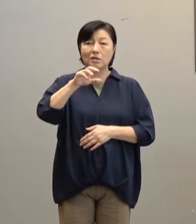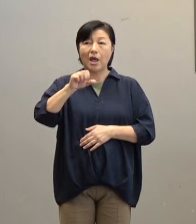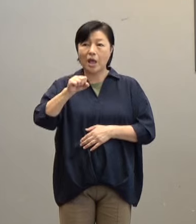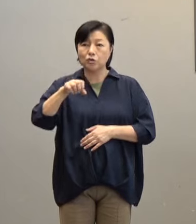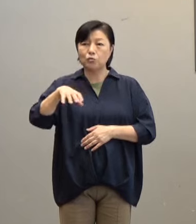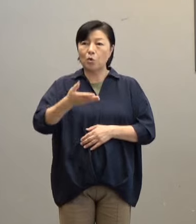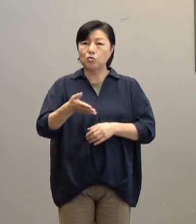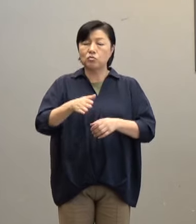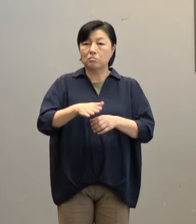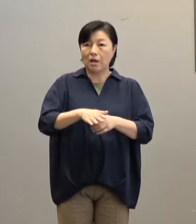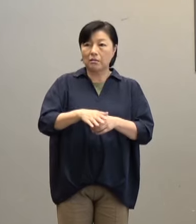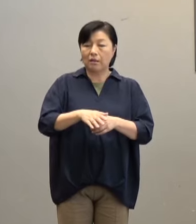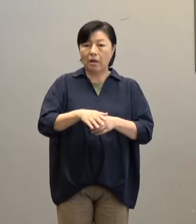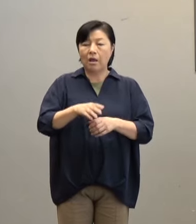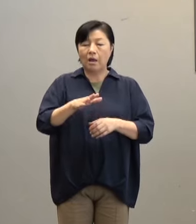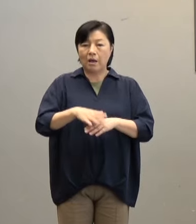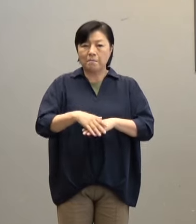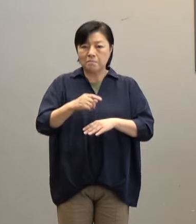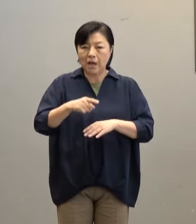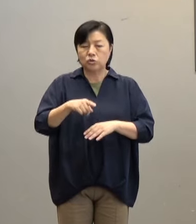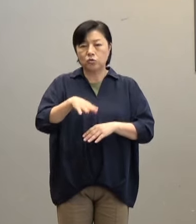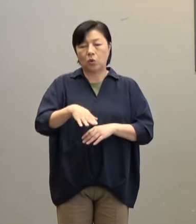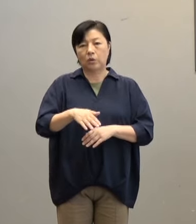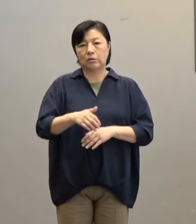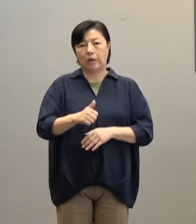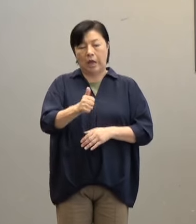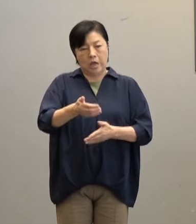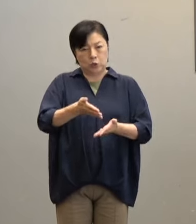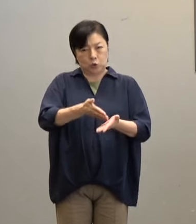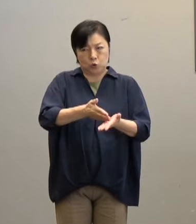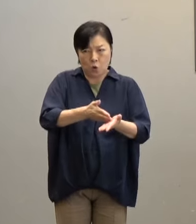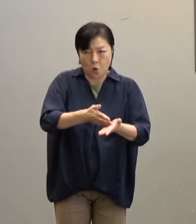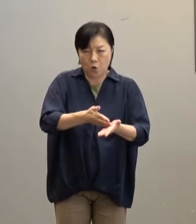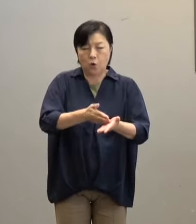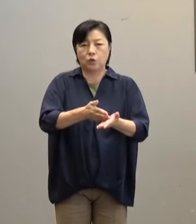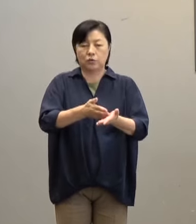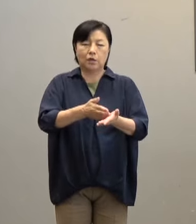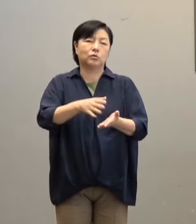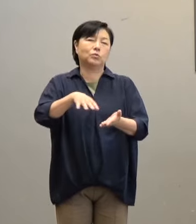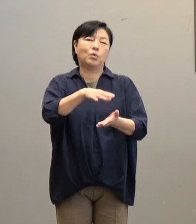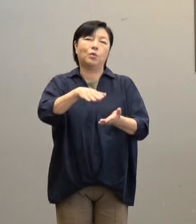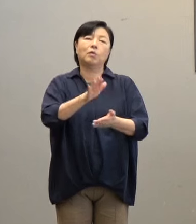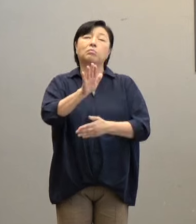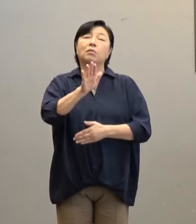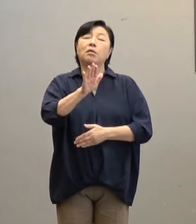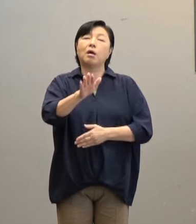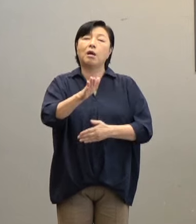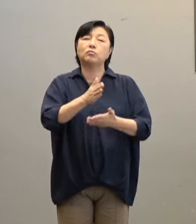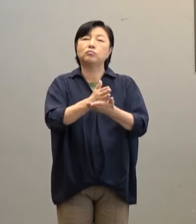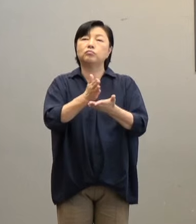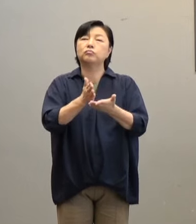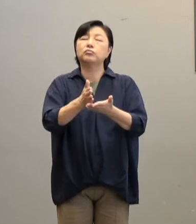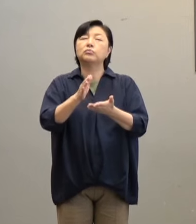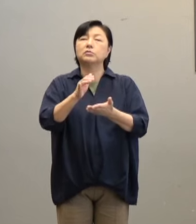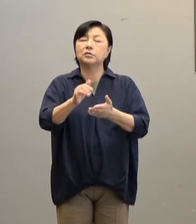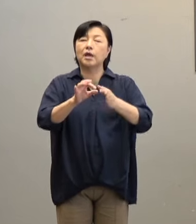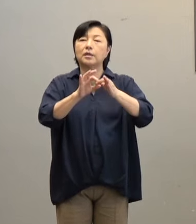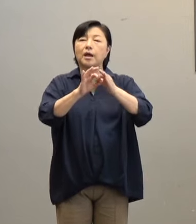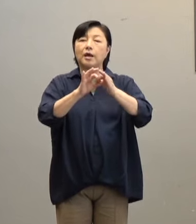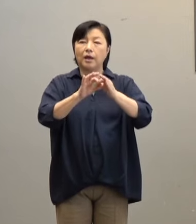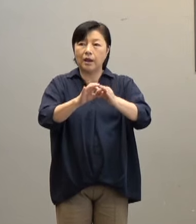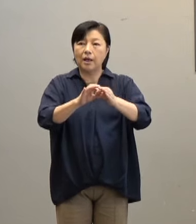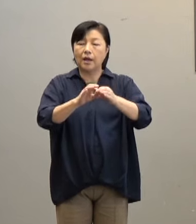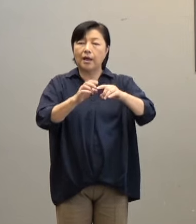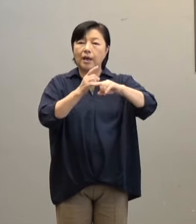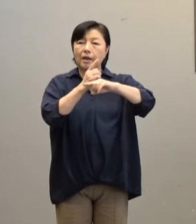ポジションが決まった状態からこうですね、主張されていく、まあ、そういう要素も多々ある分野だというふうに思っています。まあ、だからこそですね、やっぱり